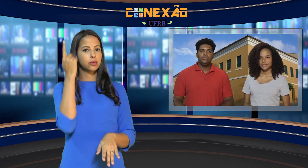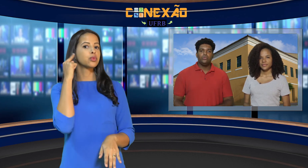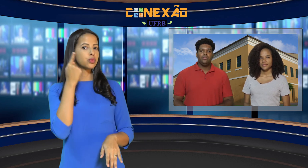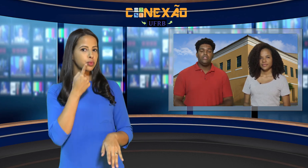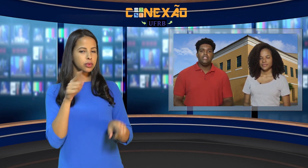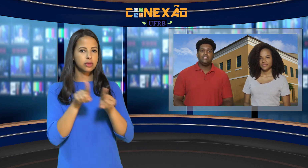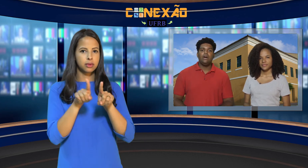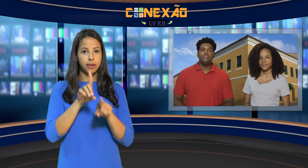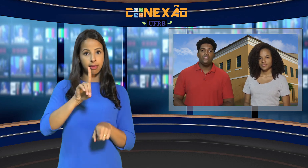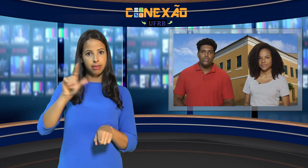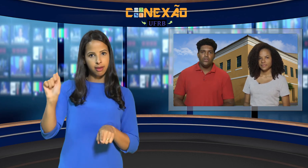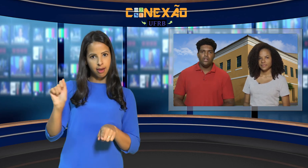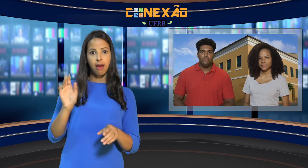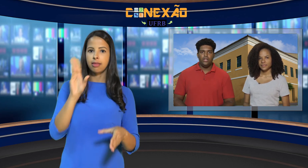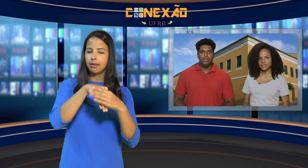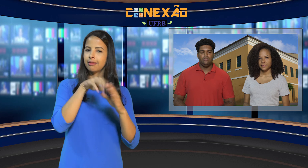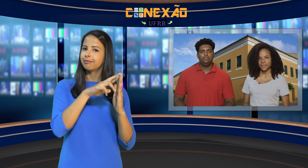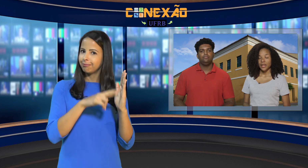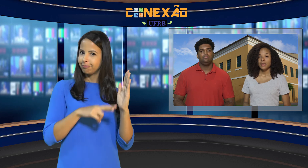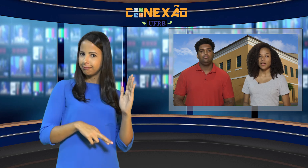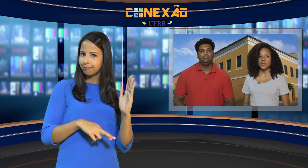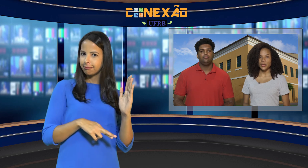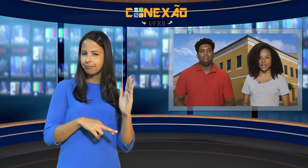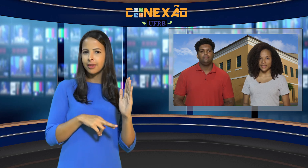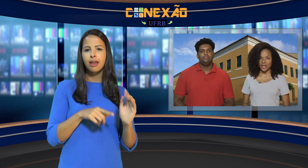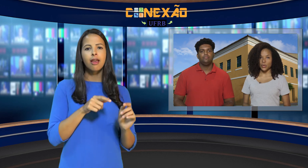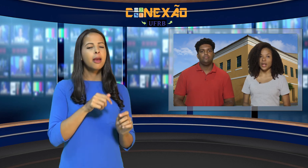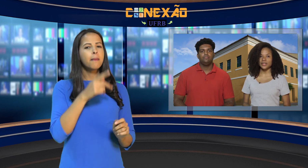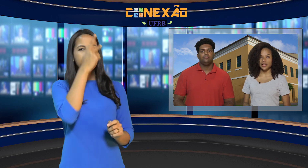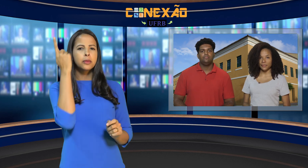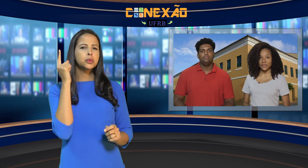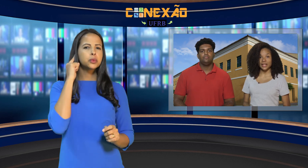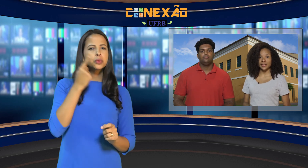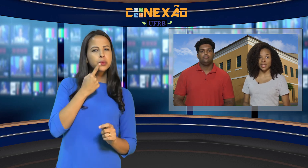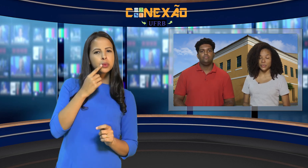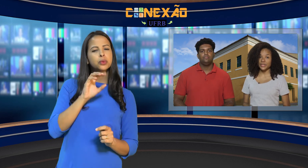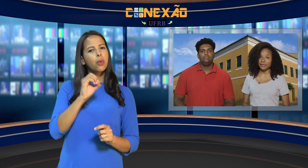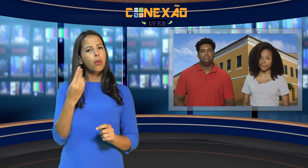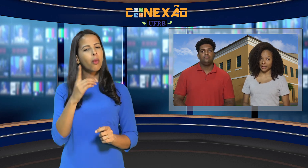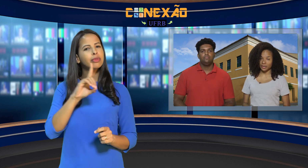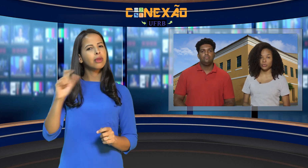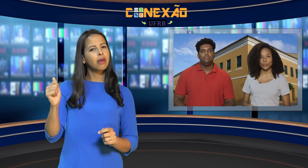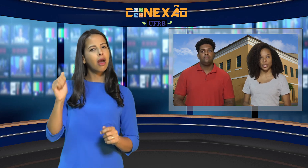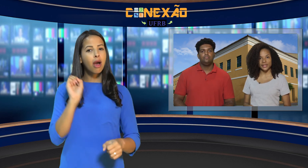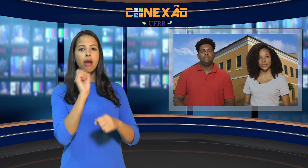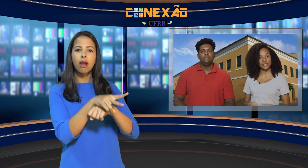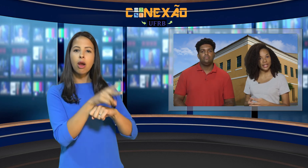de alunos com deficiência auditiva na UFRB. Vamos conhecer quais os desafios que esses alunos